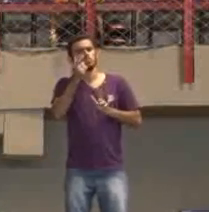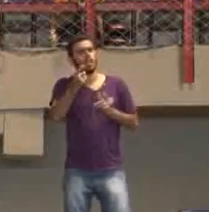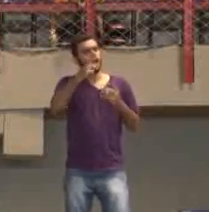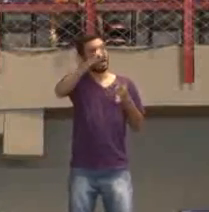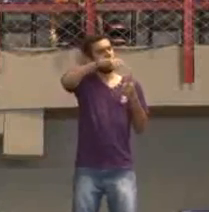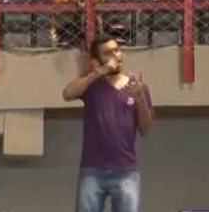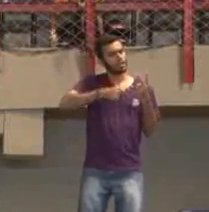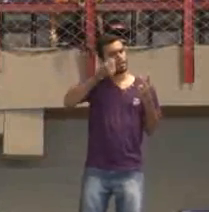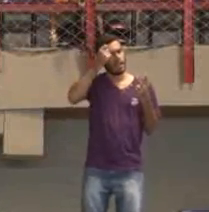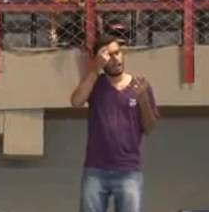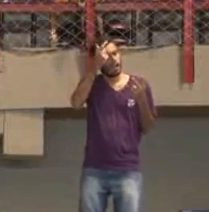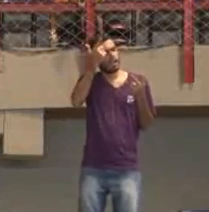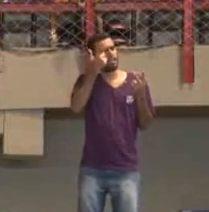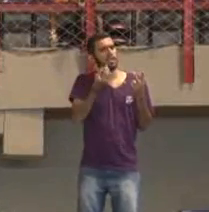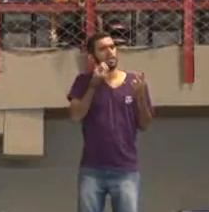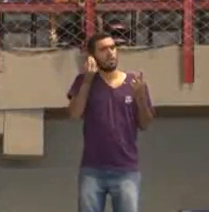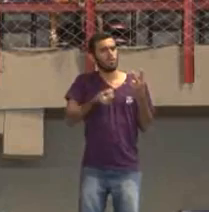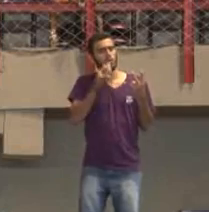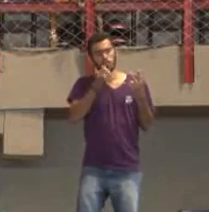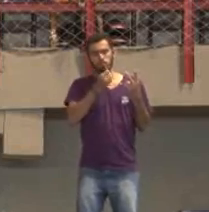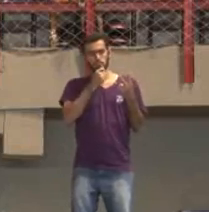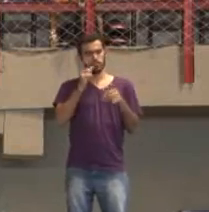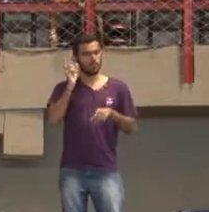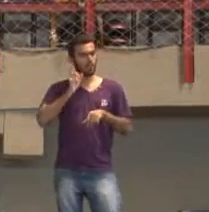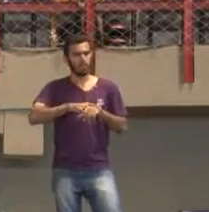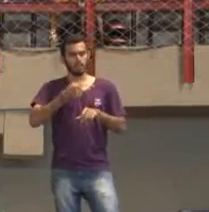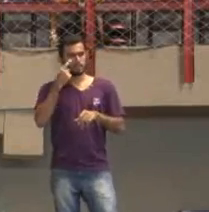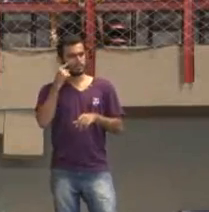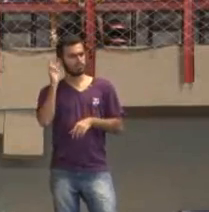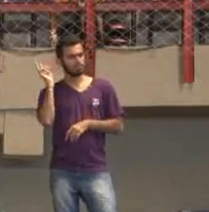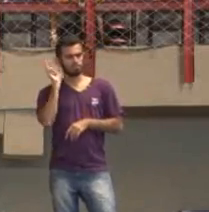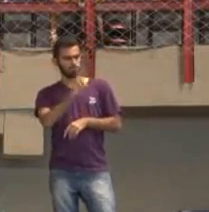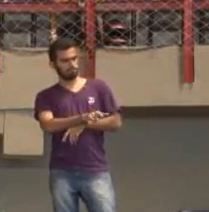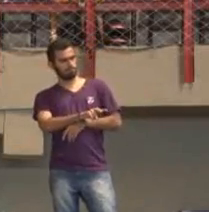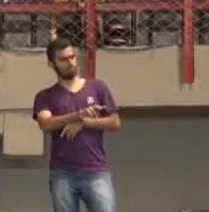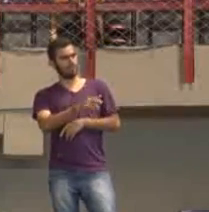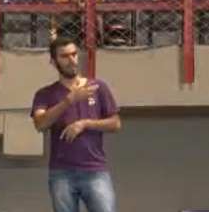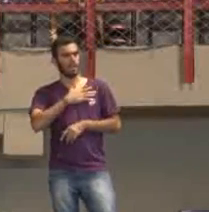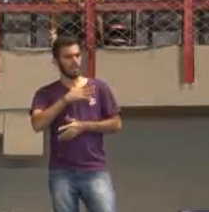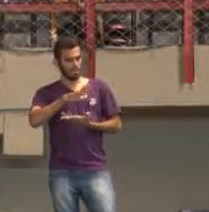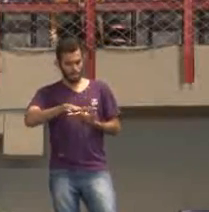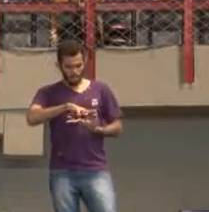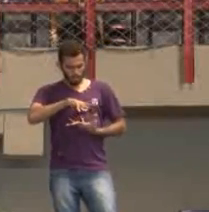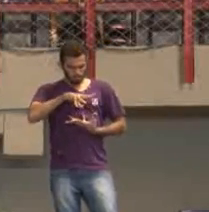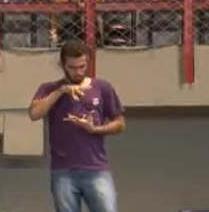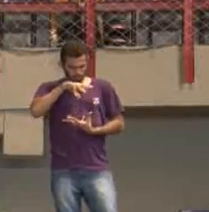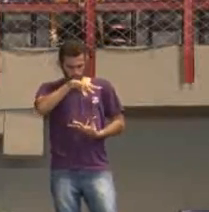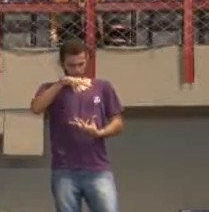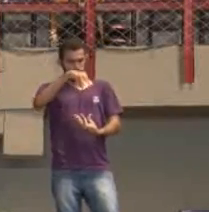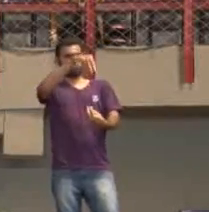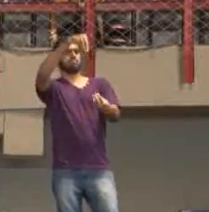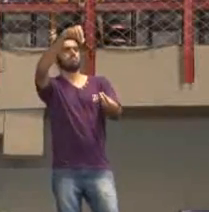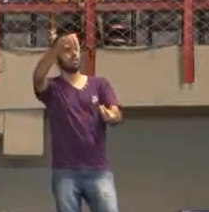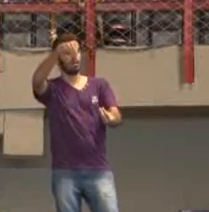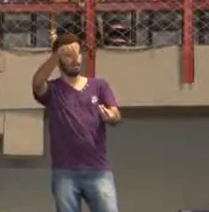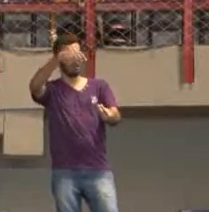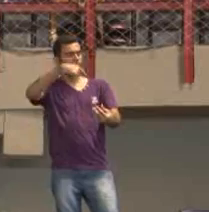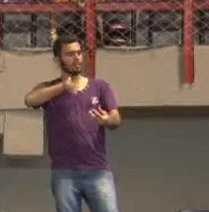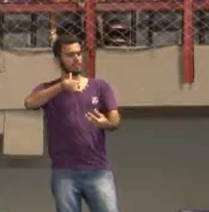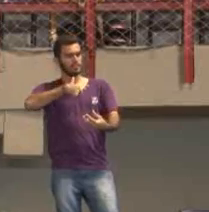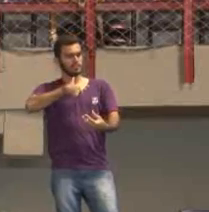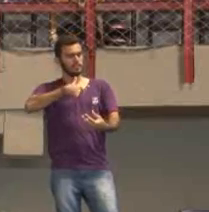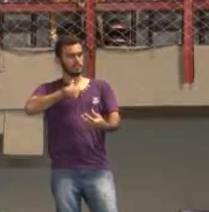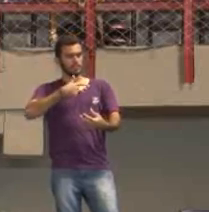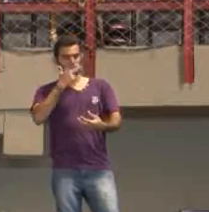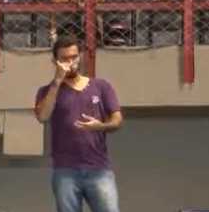ideia? Quando eu te vejo, a minha alma sai de mim, e eu vou e me bato